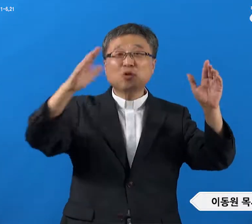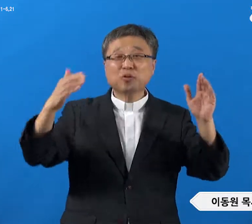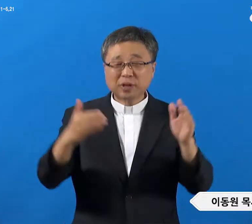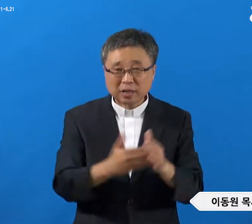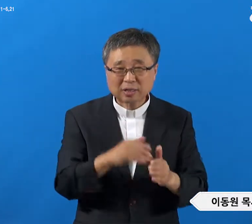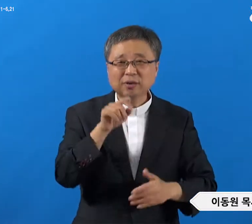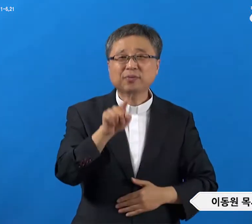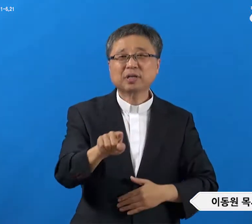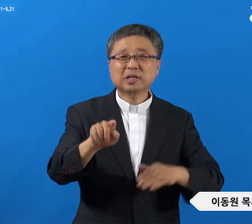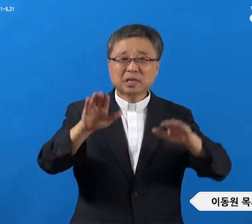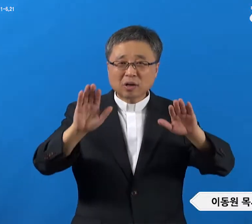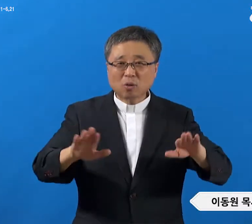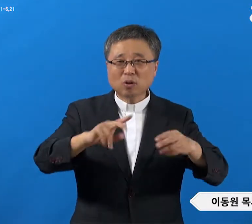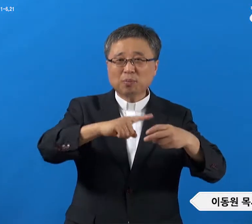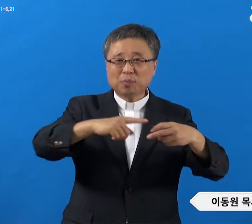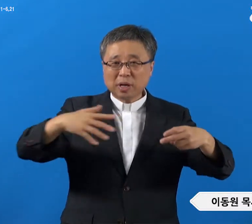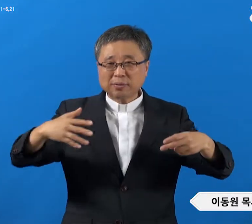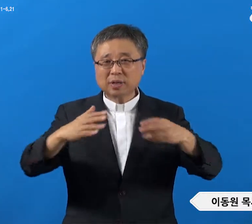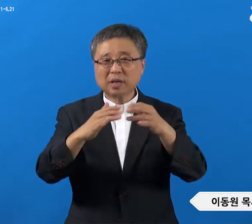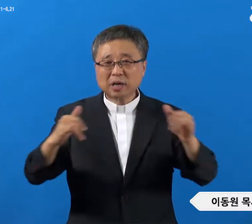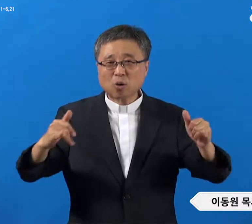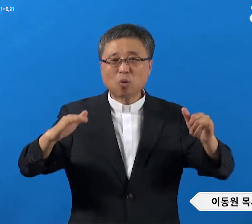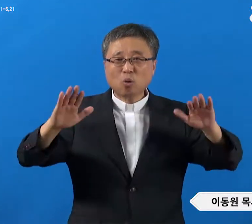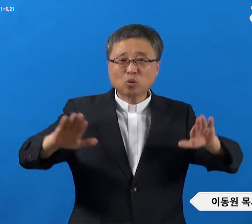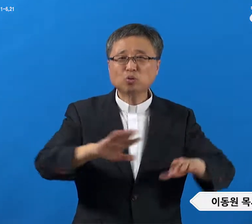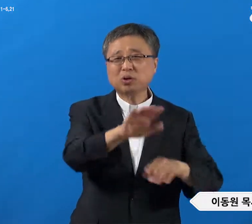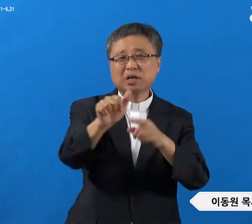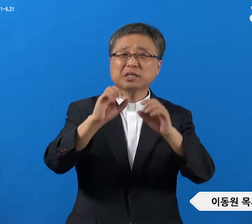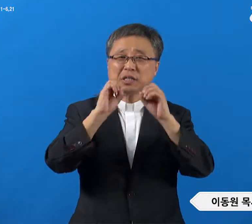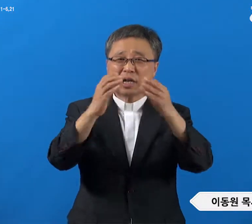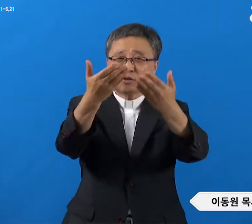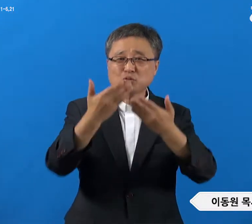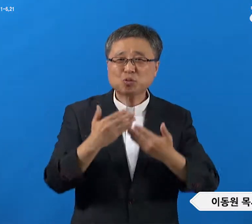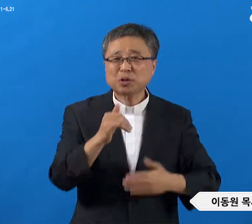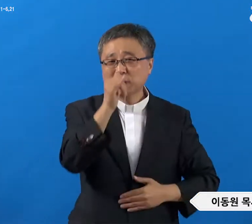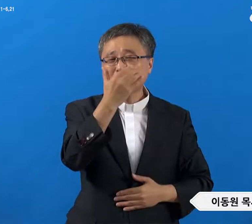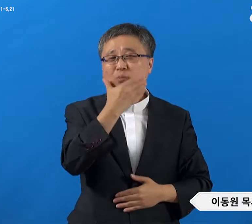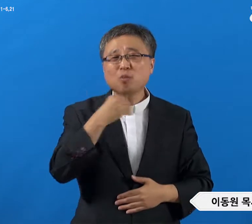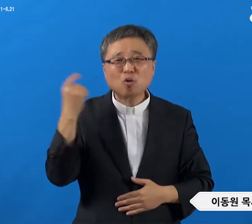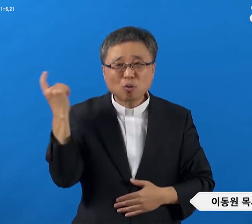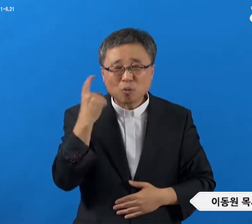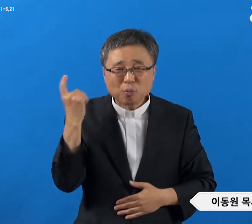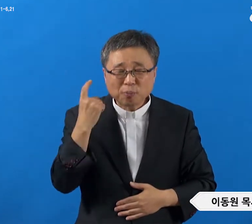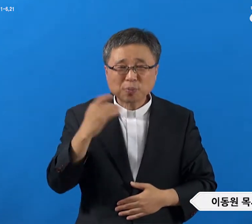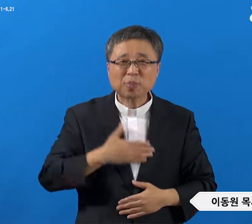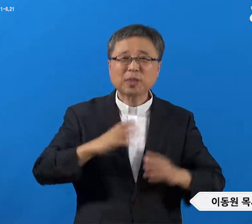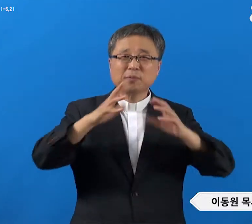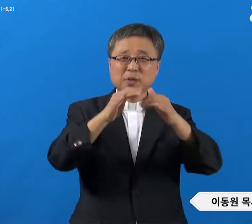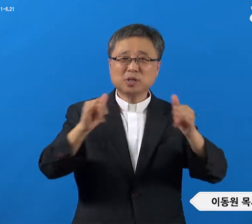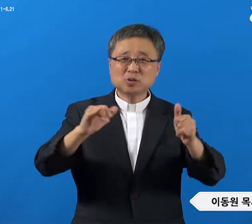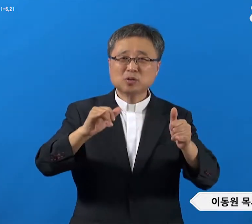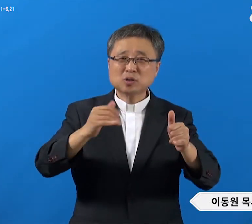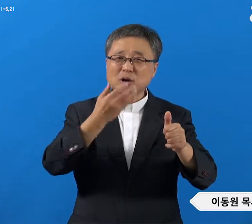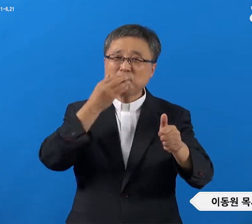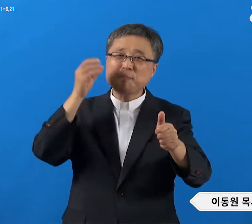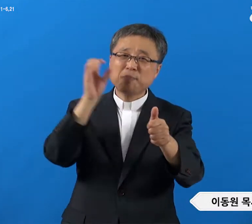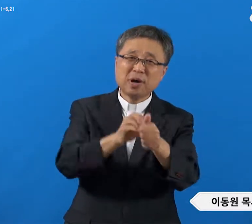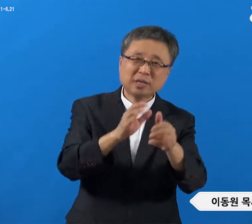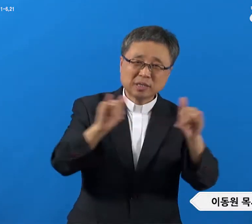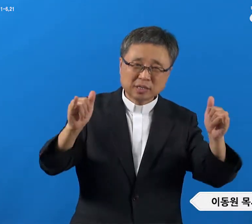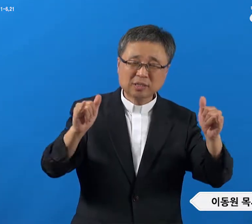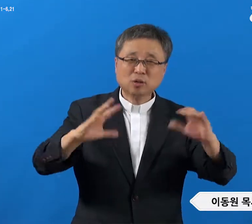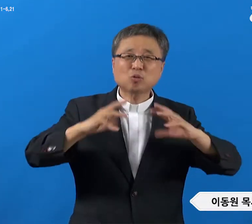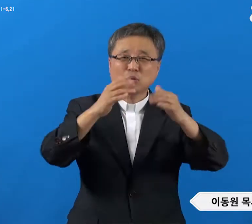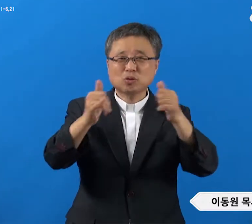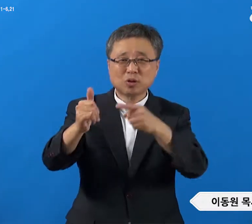이것이 마태가 오늘 우리에게 전하고 있는 복음입니다. 마태가 민족 반역자로서 이제 동족들에게